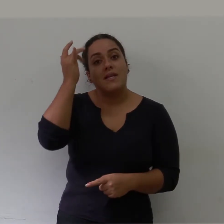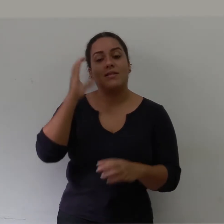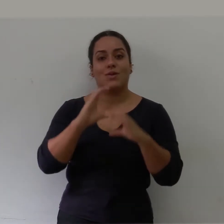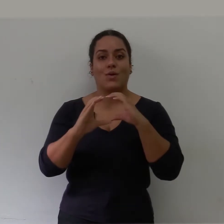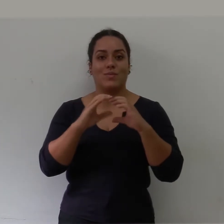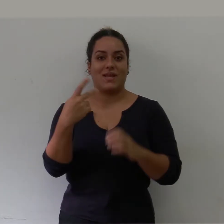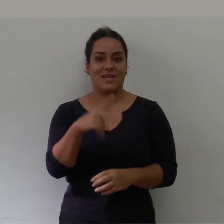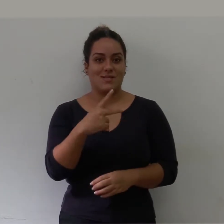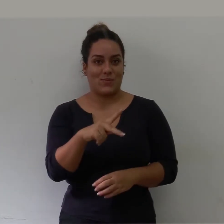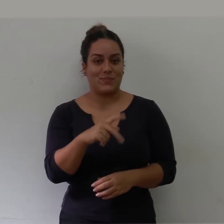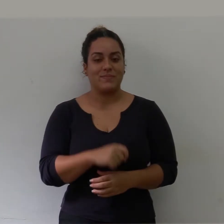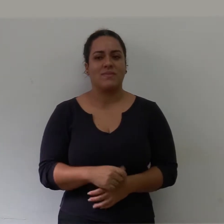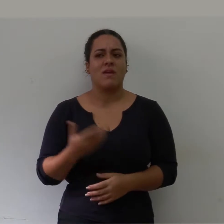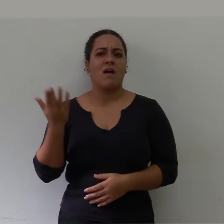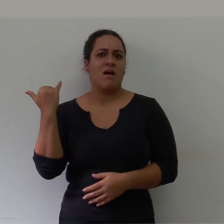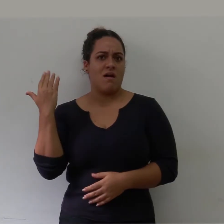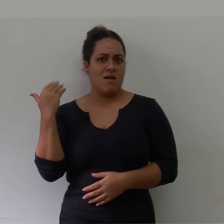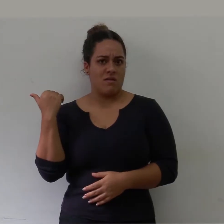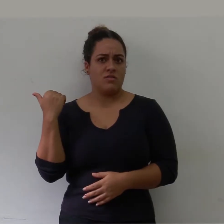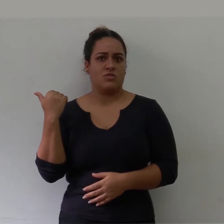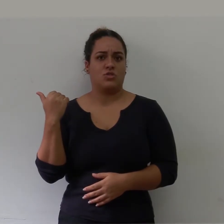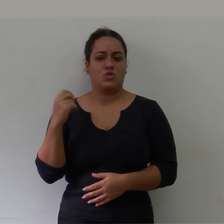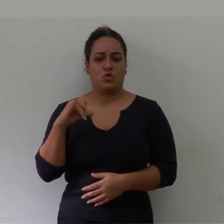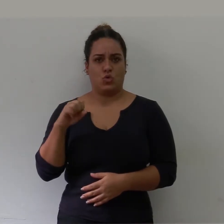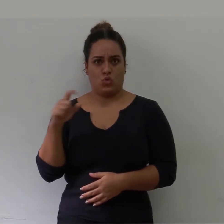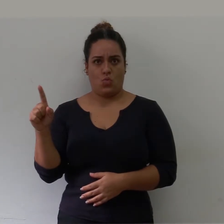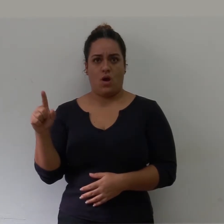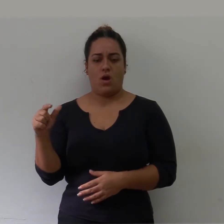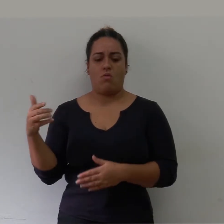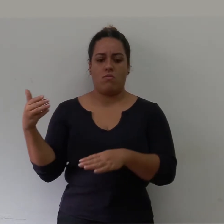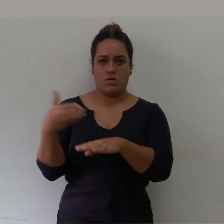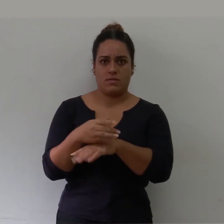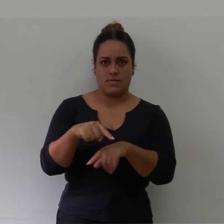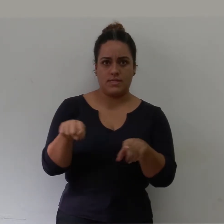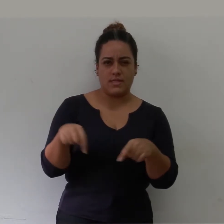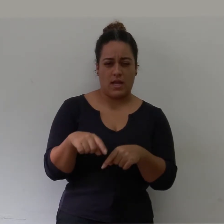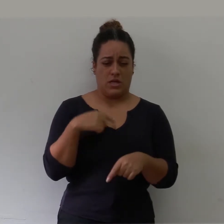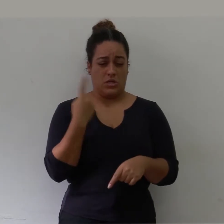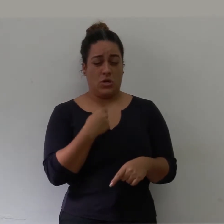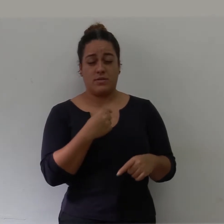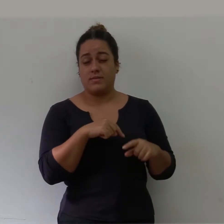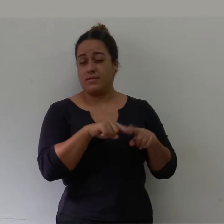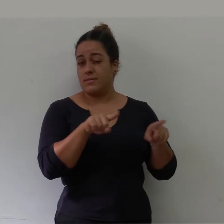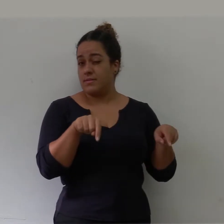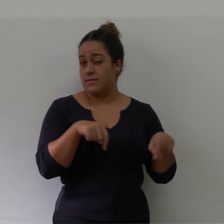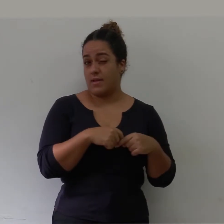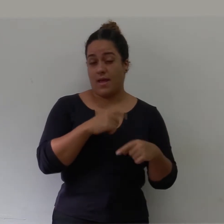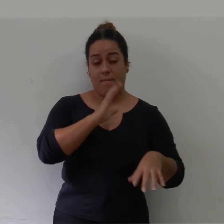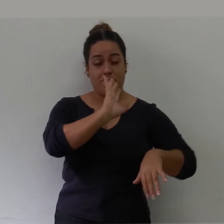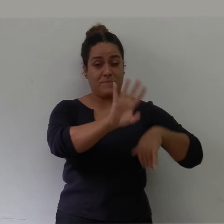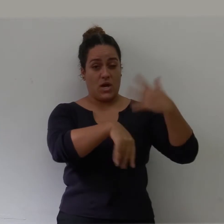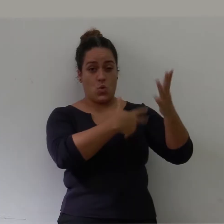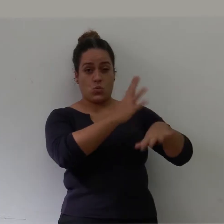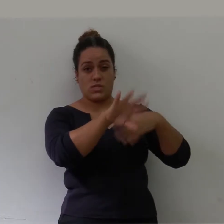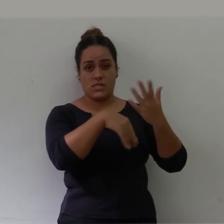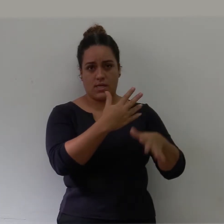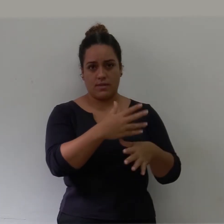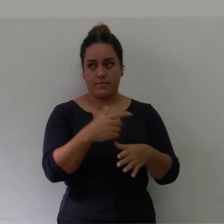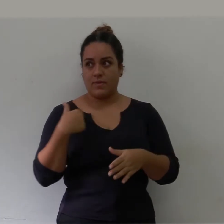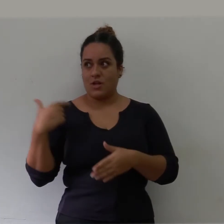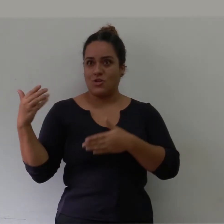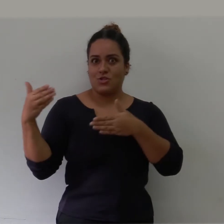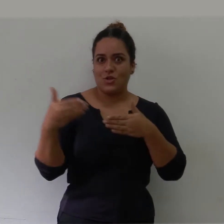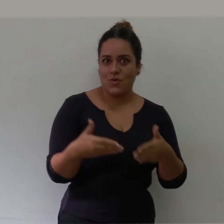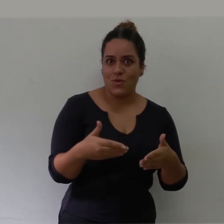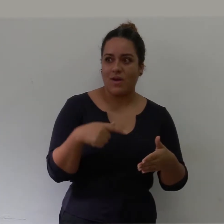a comunicação entre eles. Antes do João entrar na escola, a turma era muito mais bagunçada. Depois